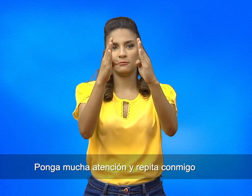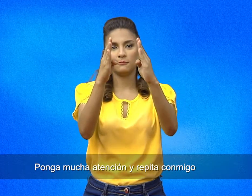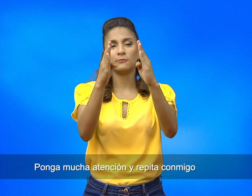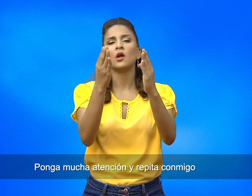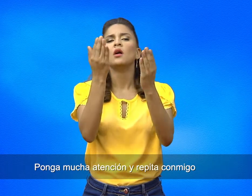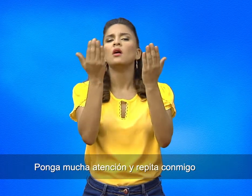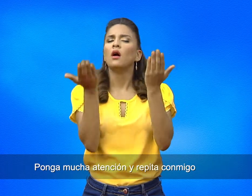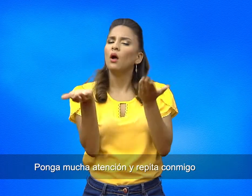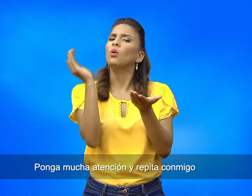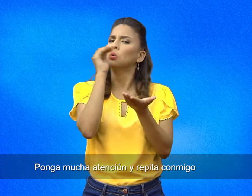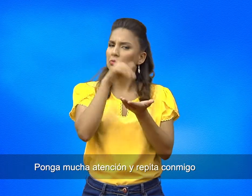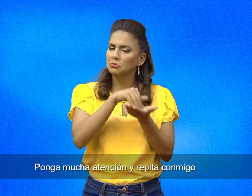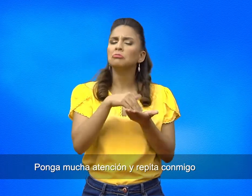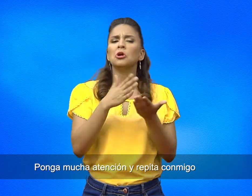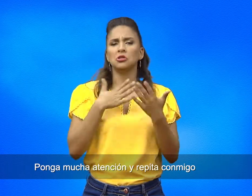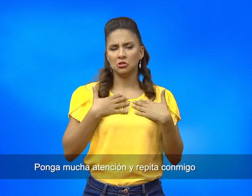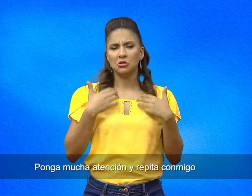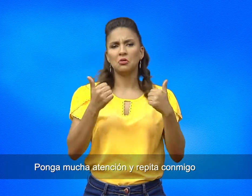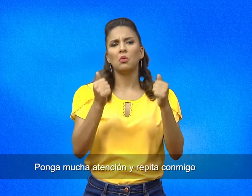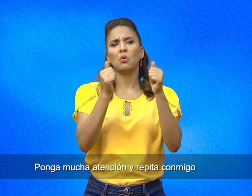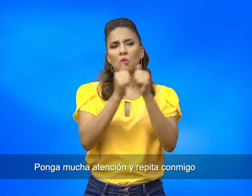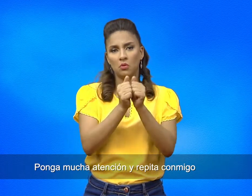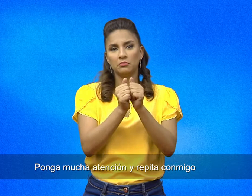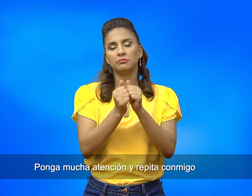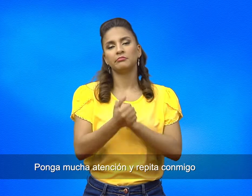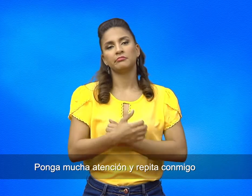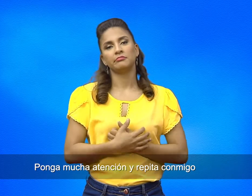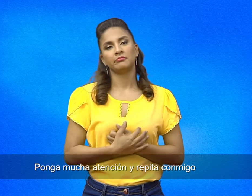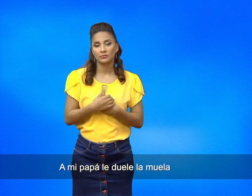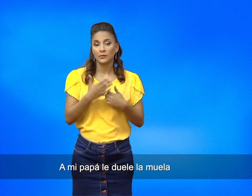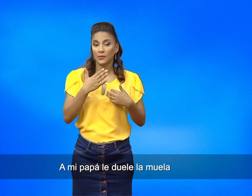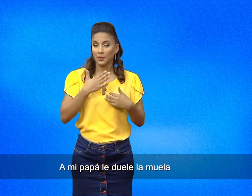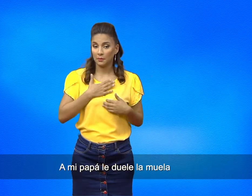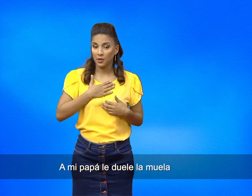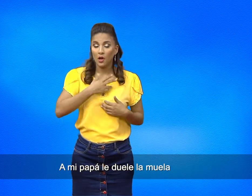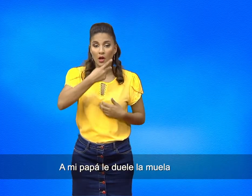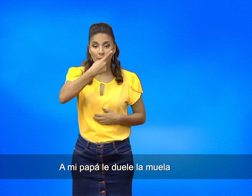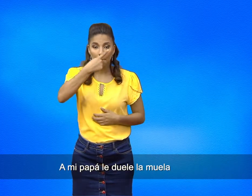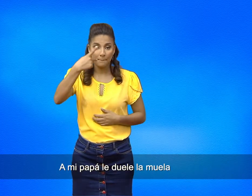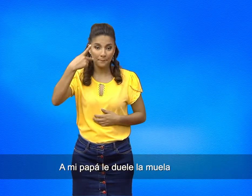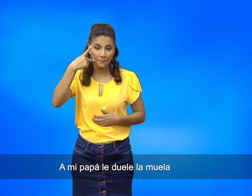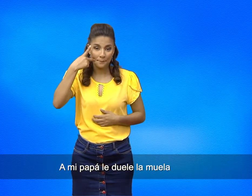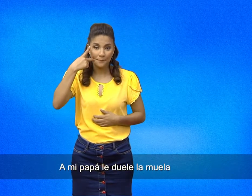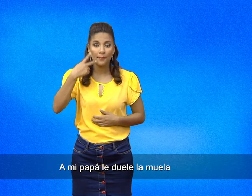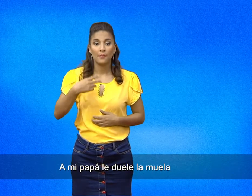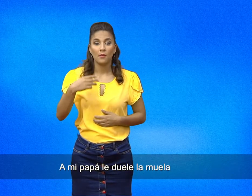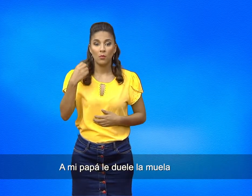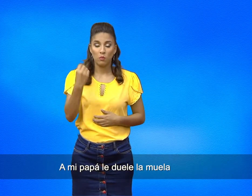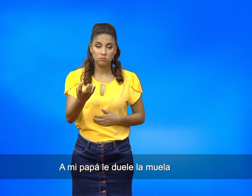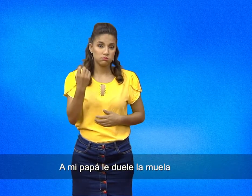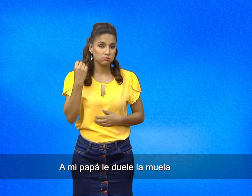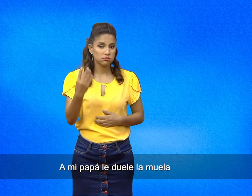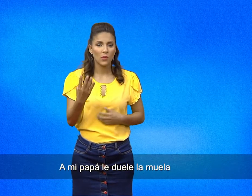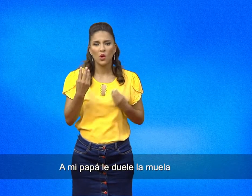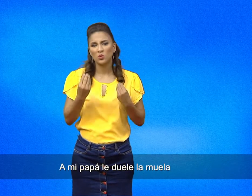atención y repita conmigo a mi papá me